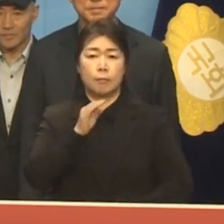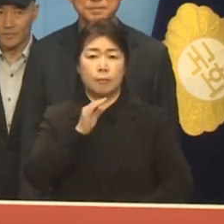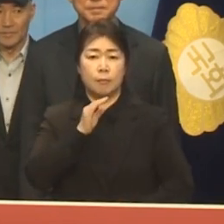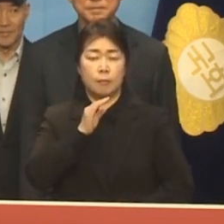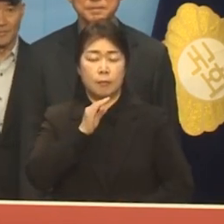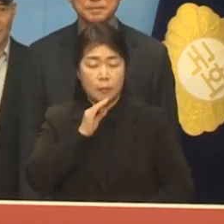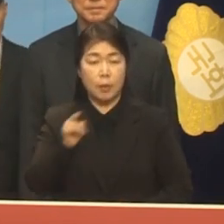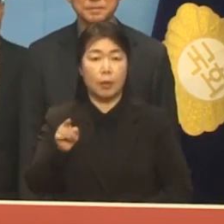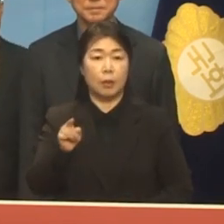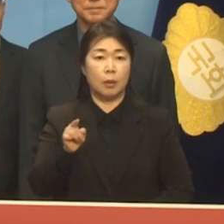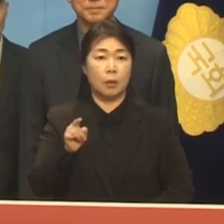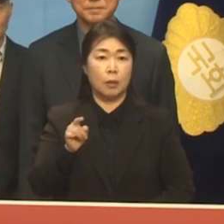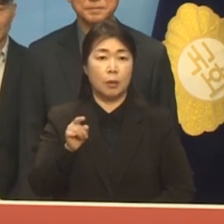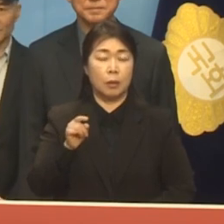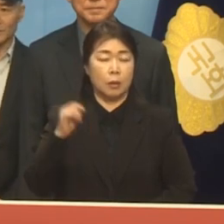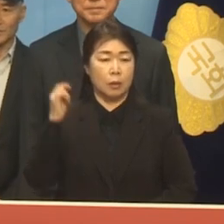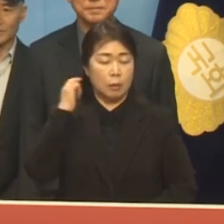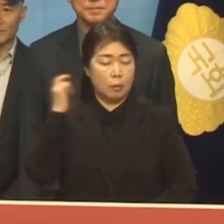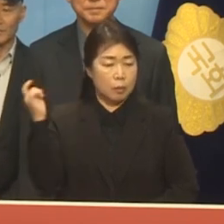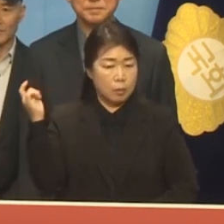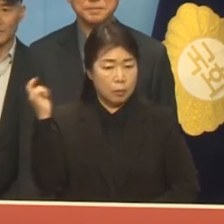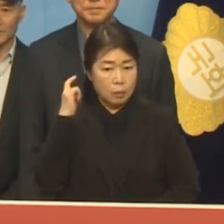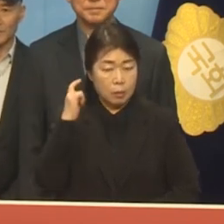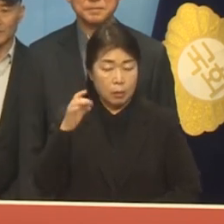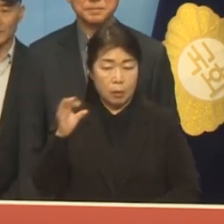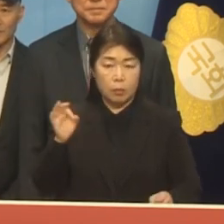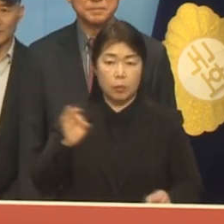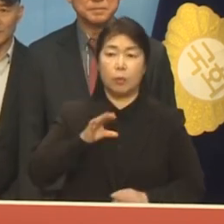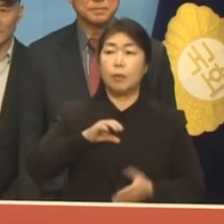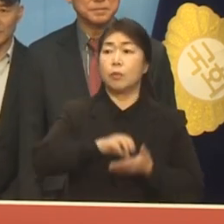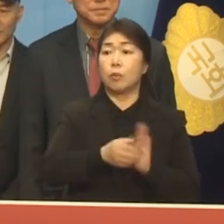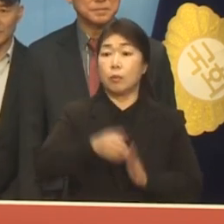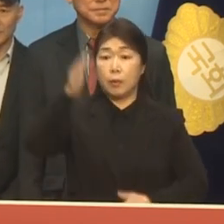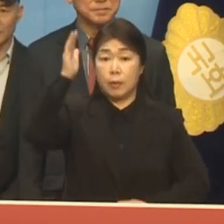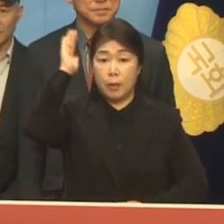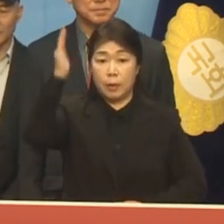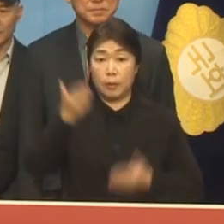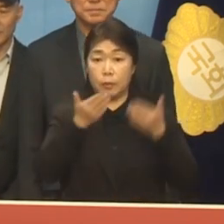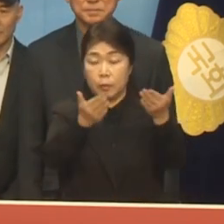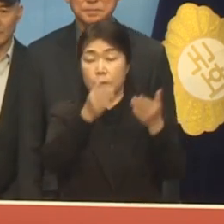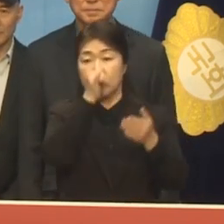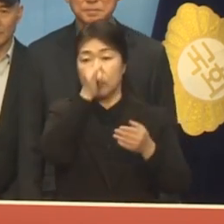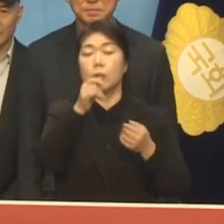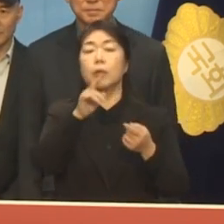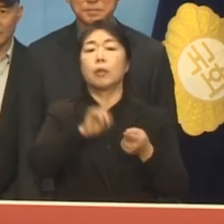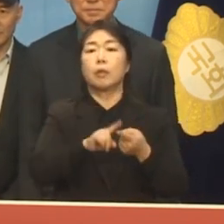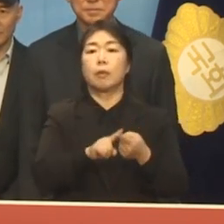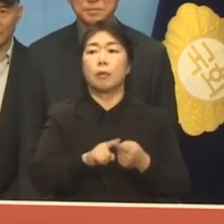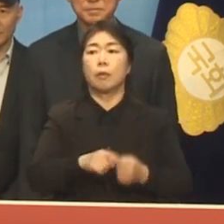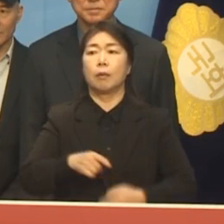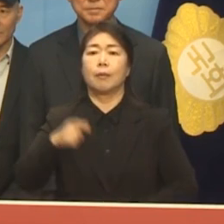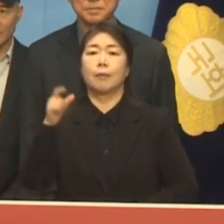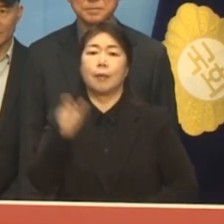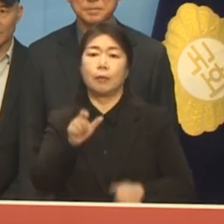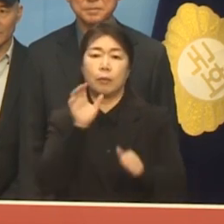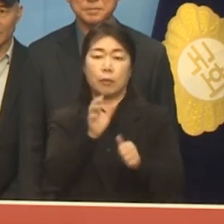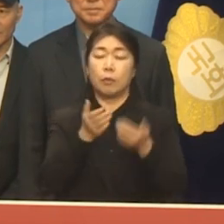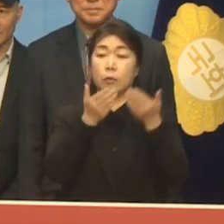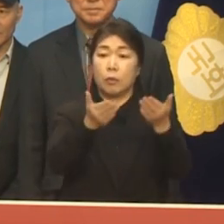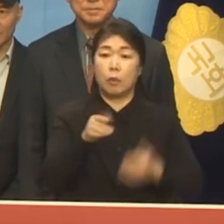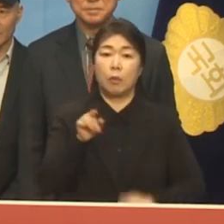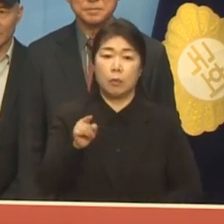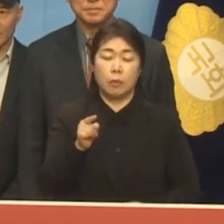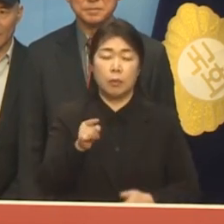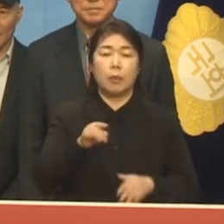길을 의심할 만한 발언을 한 것을 강력하게 규탄하고 이에 대한